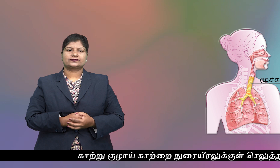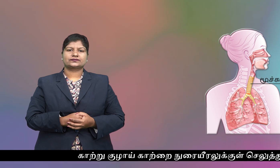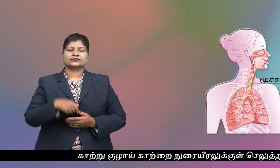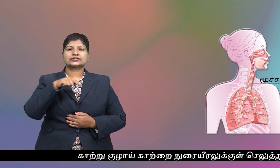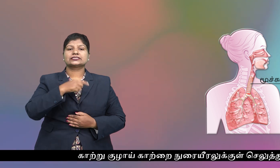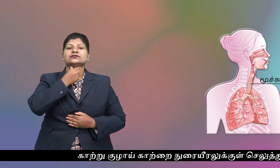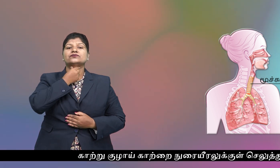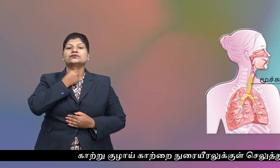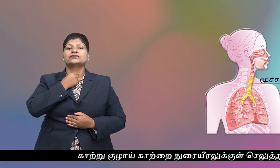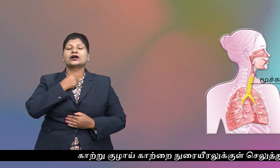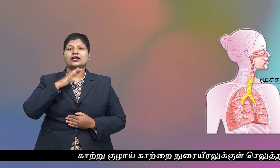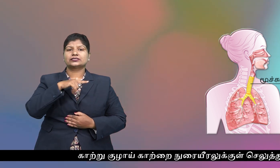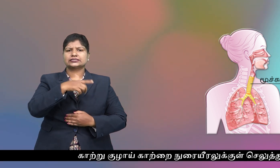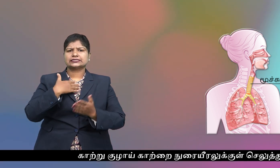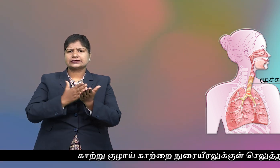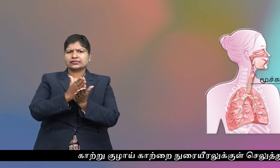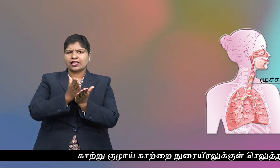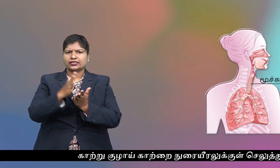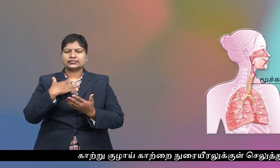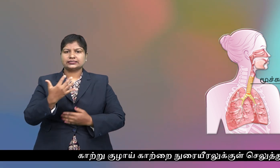காற்றுக்குழாய் காற்றை நுரையீரலுக்குள் செலுத்துகிறது.